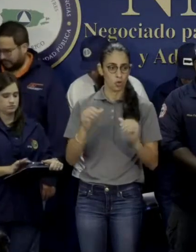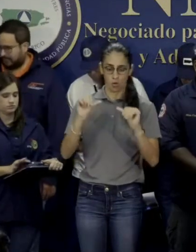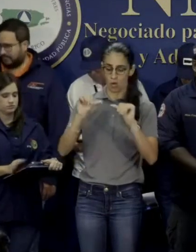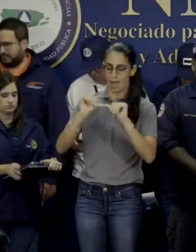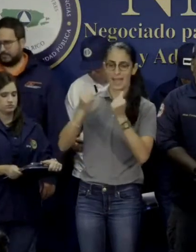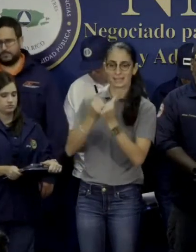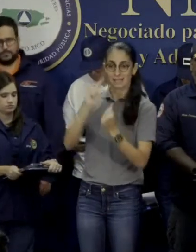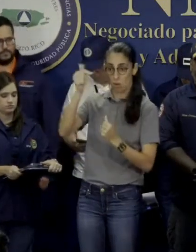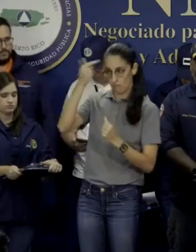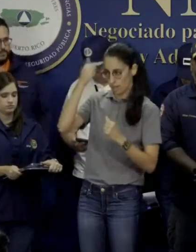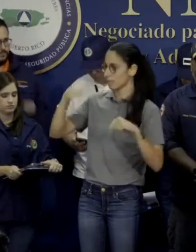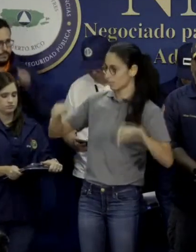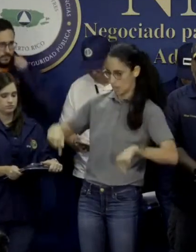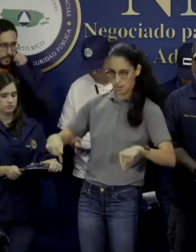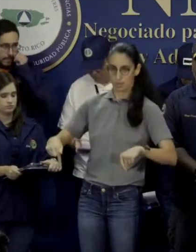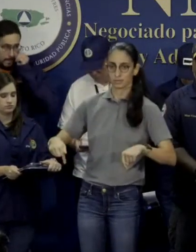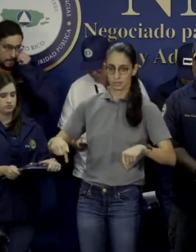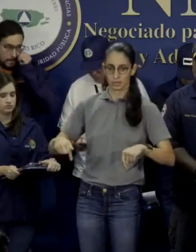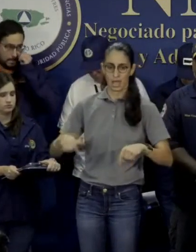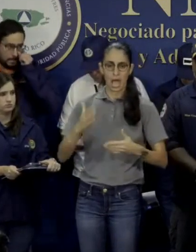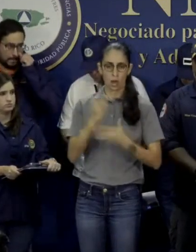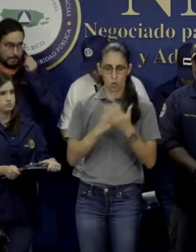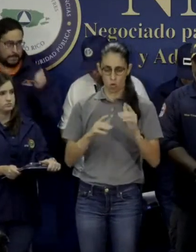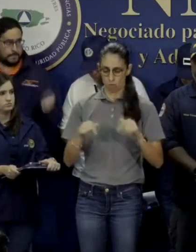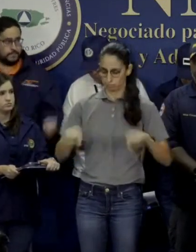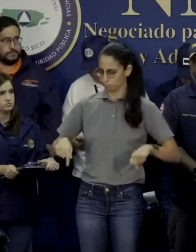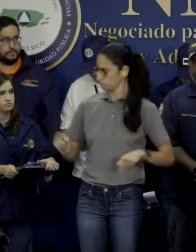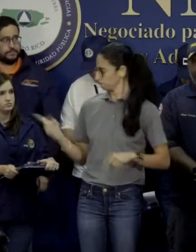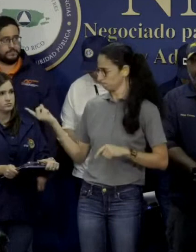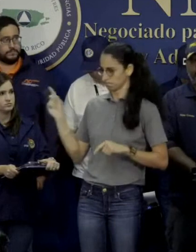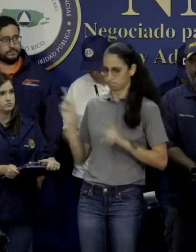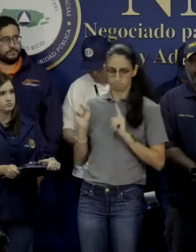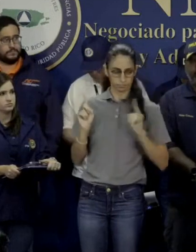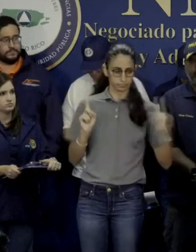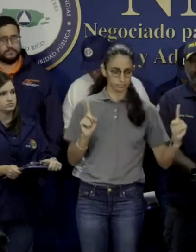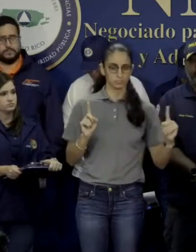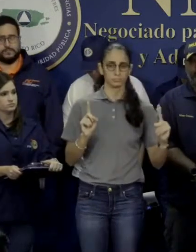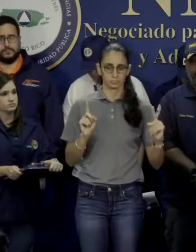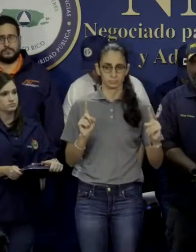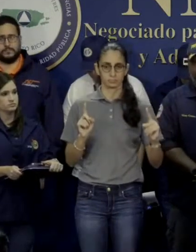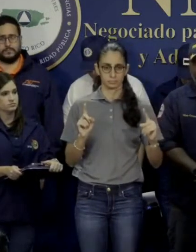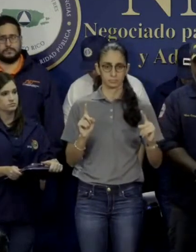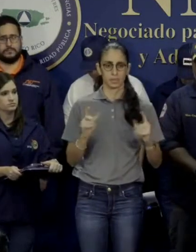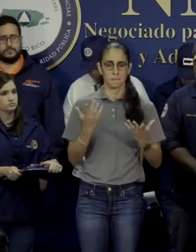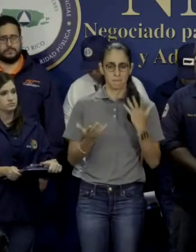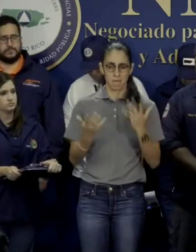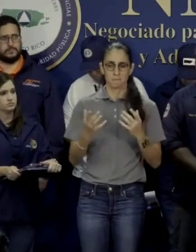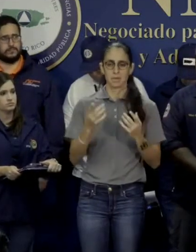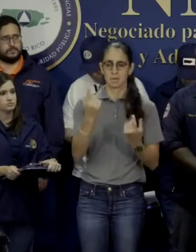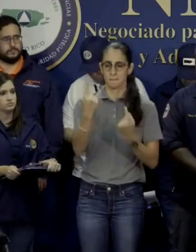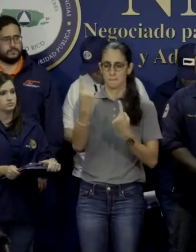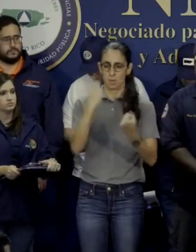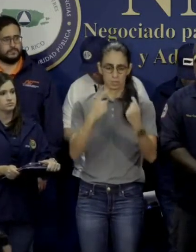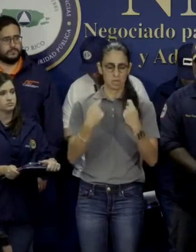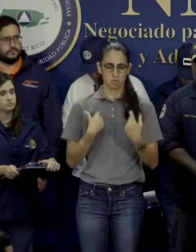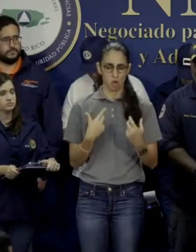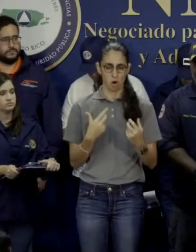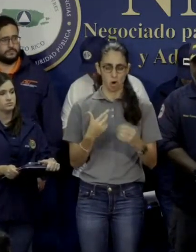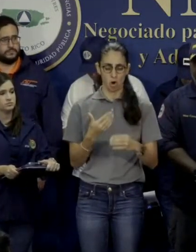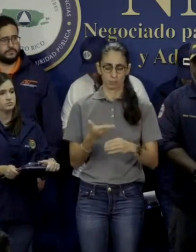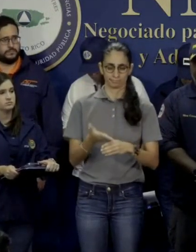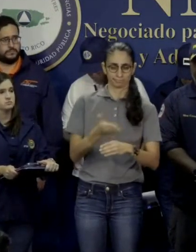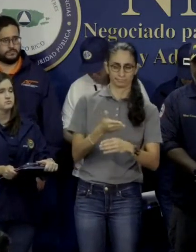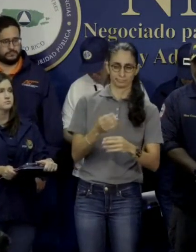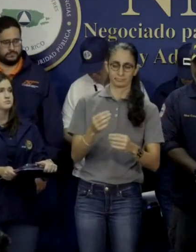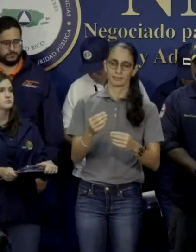gobierno de Puerto Rico. Algunos están aquí en tarima. Yo anticipándome a preguntas que pueden tener los medios. Voy a dar meramente algunos